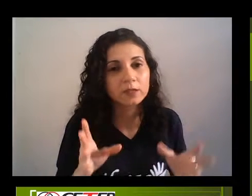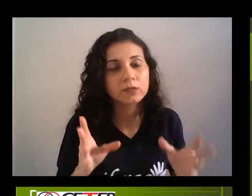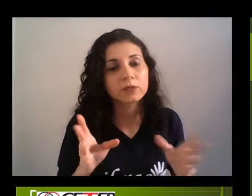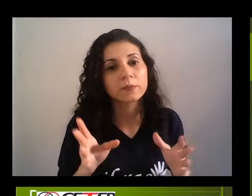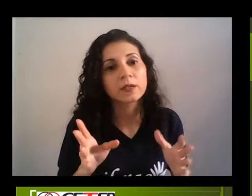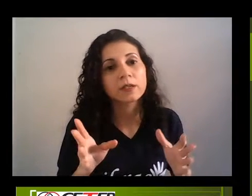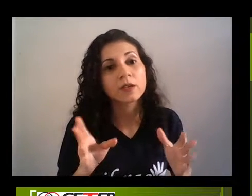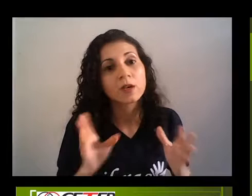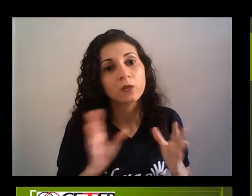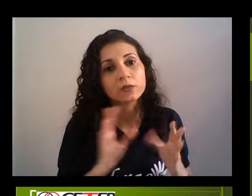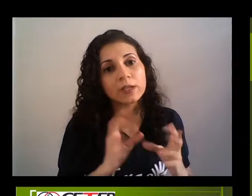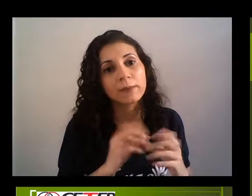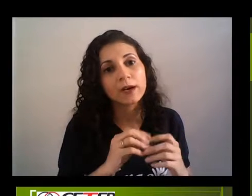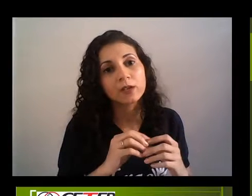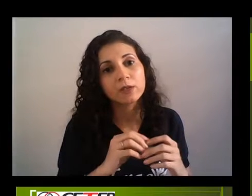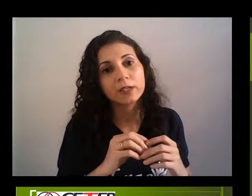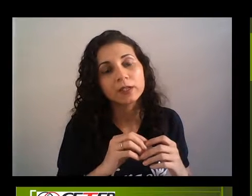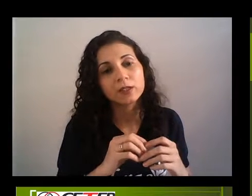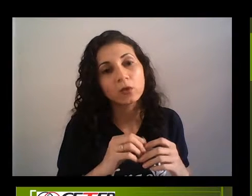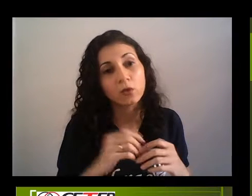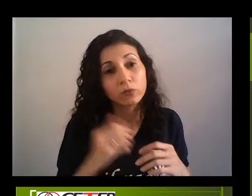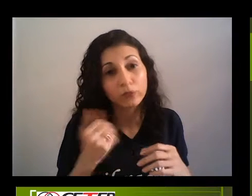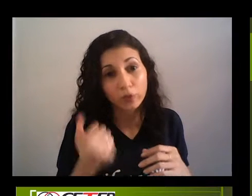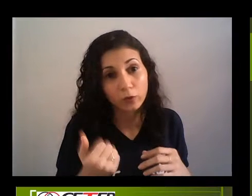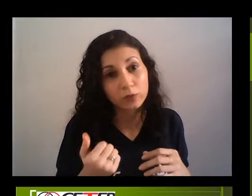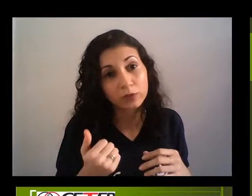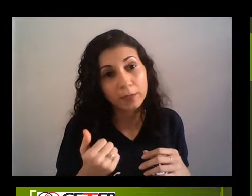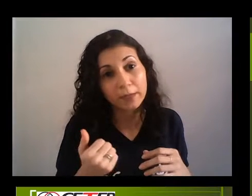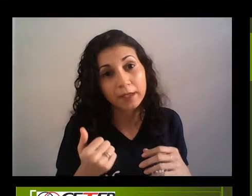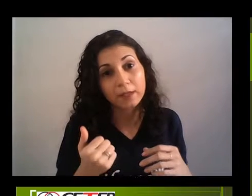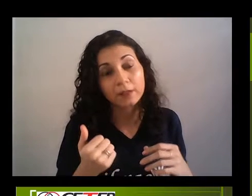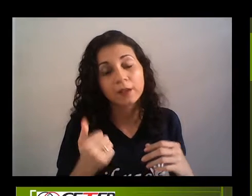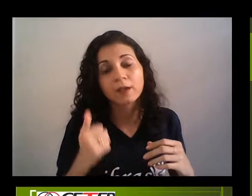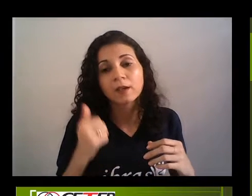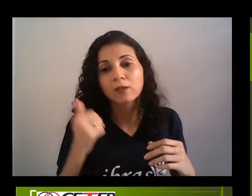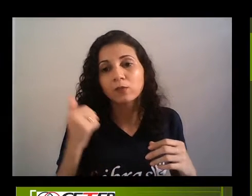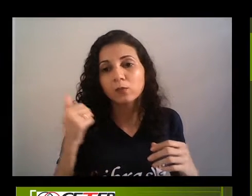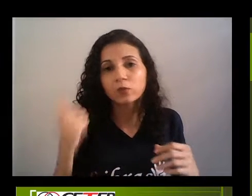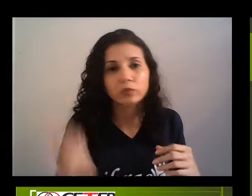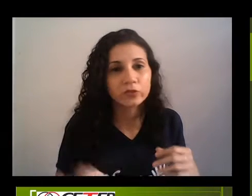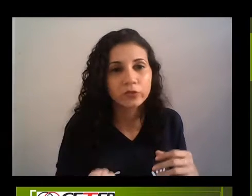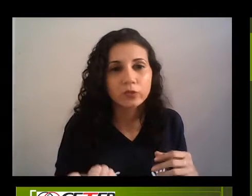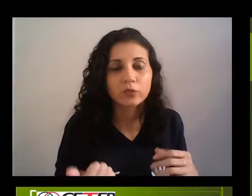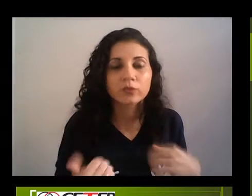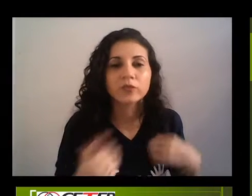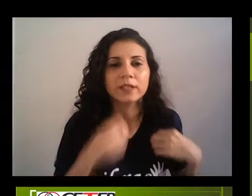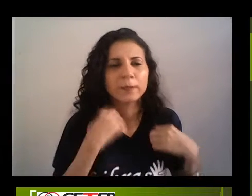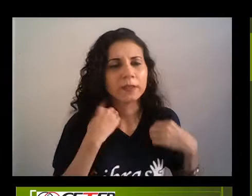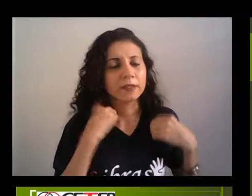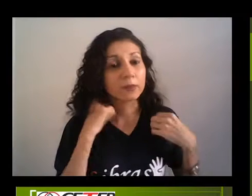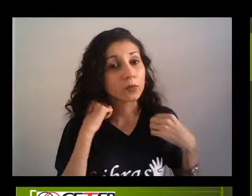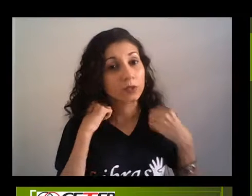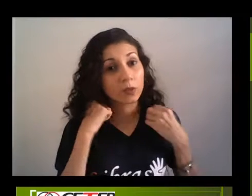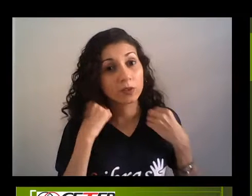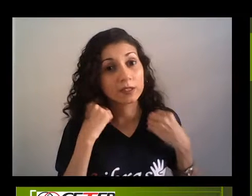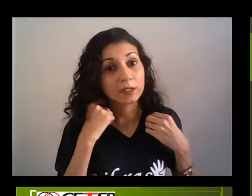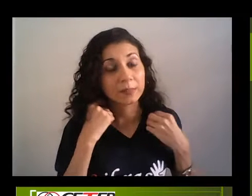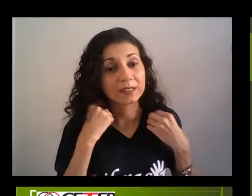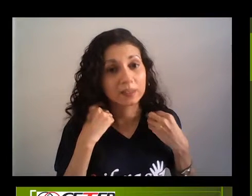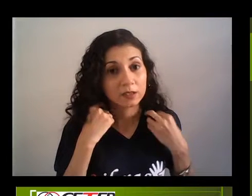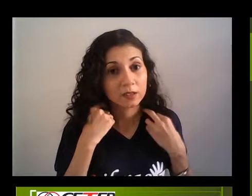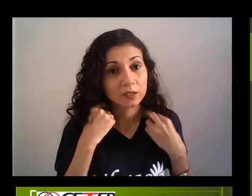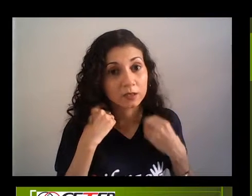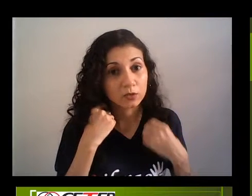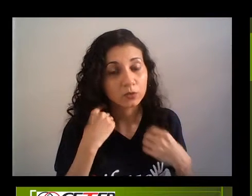depender disso também. Um trabalho aí com o fono também, muito esforço, vai depender de muita coisa aí,